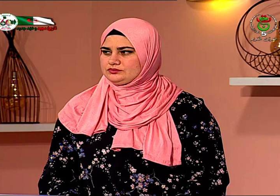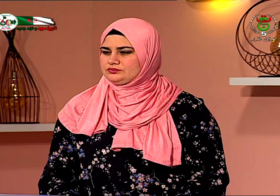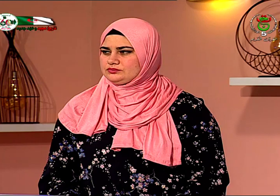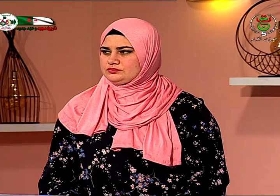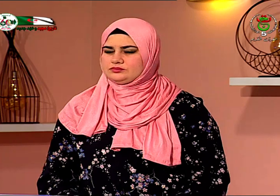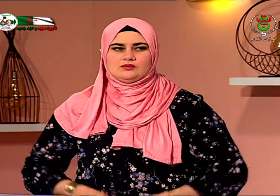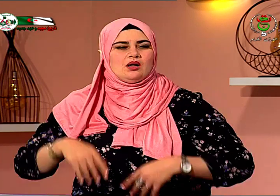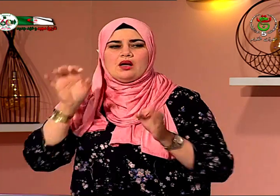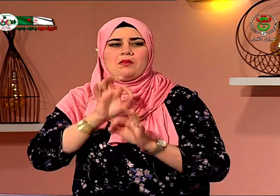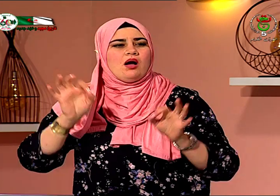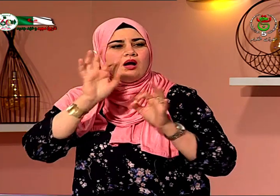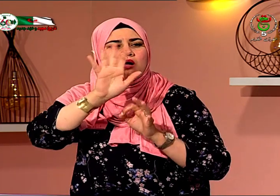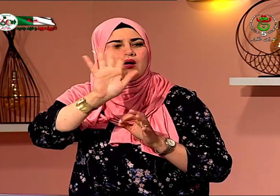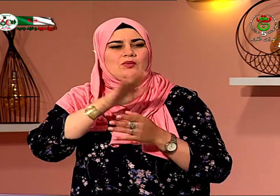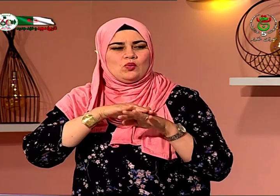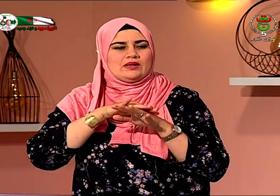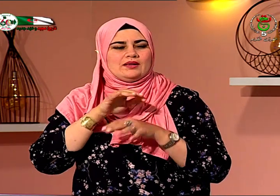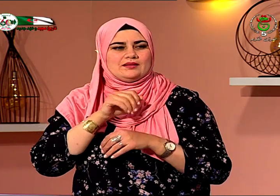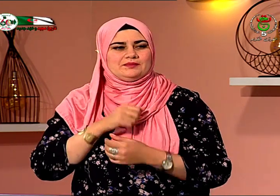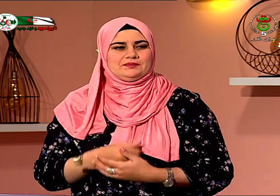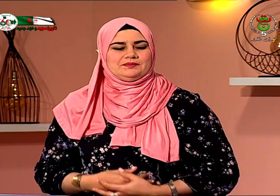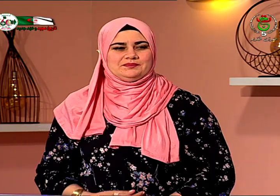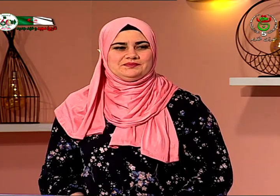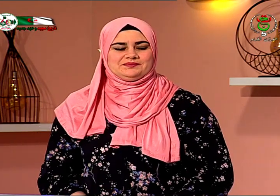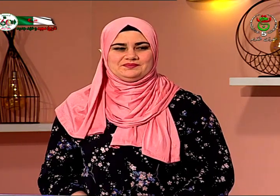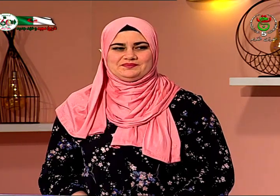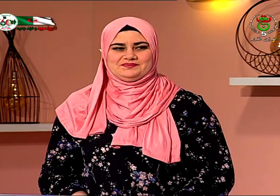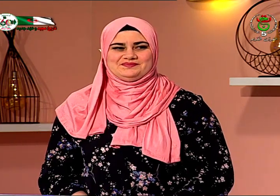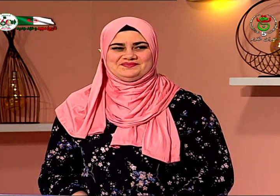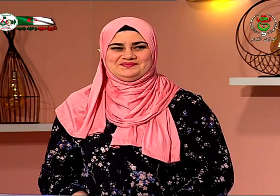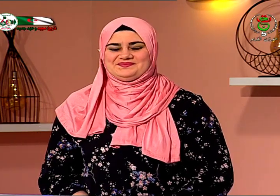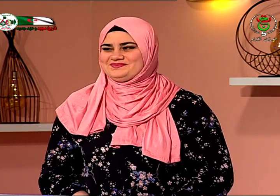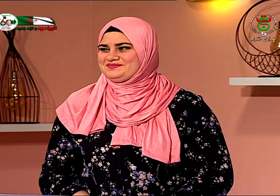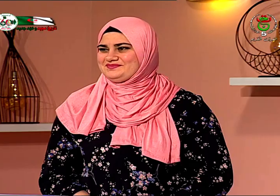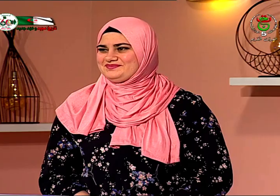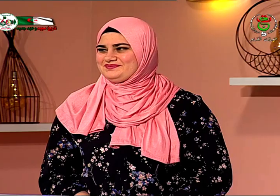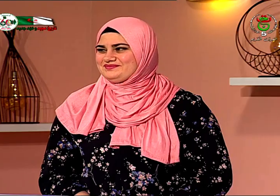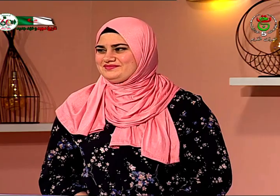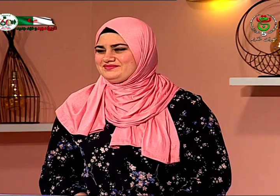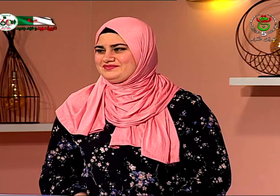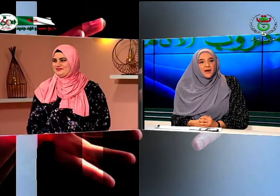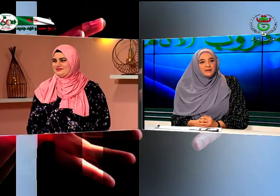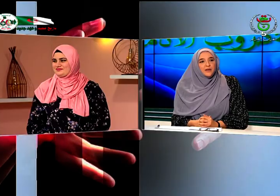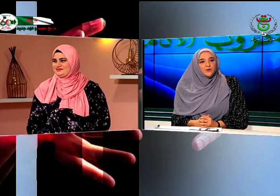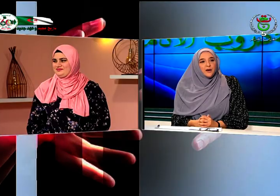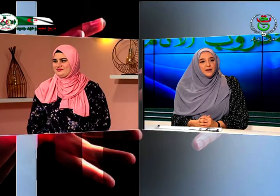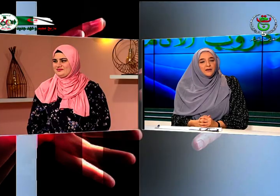بالإيماءات لا يعرفون عفوا نكملوا معها والنور حولي نعم الإيماءات نفسها يعني